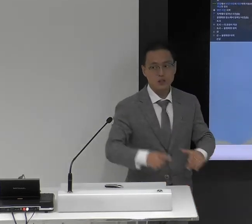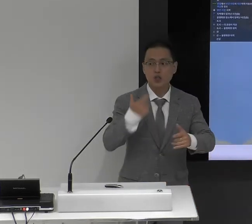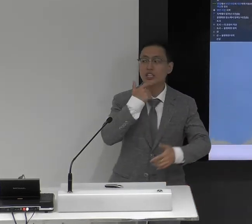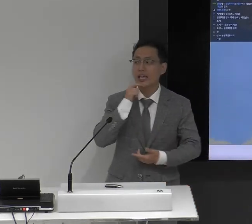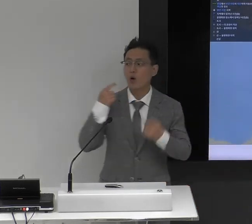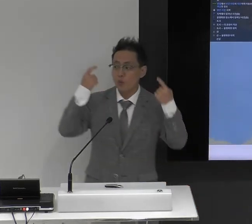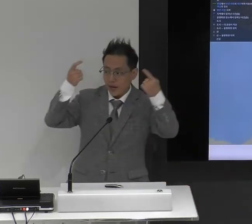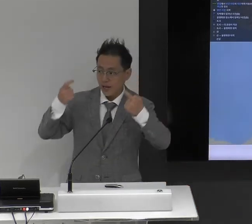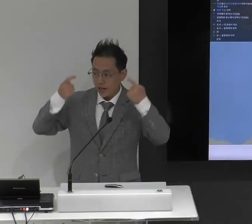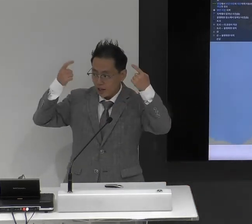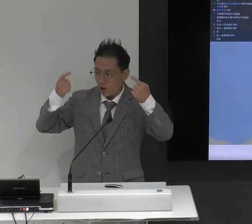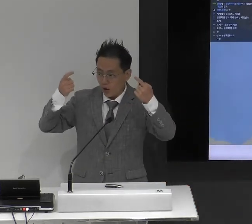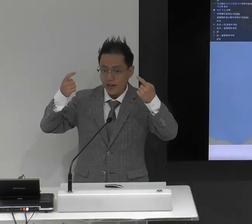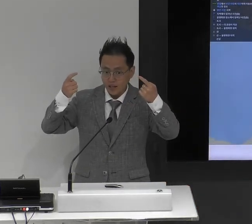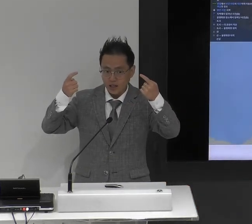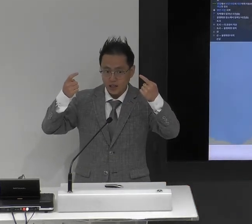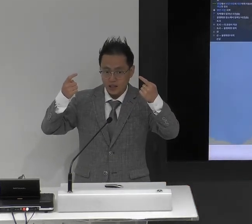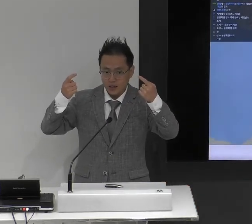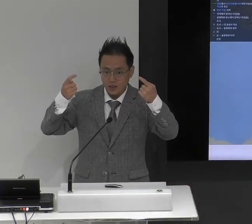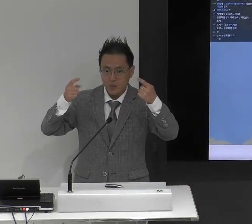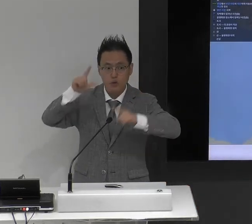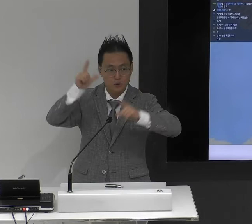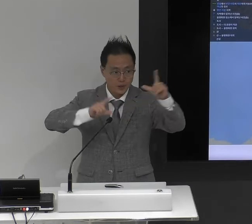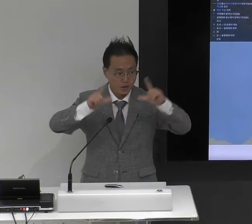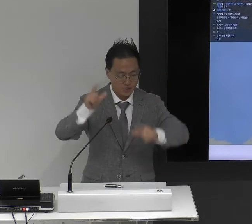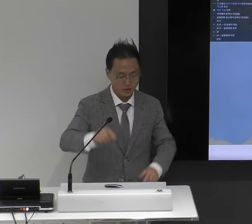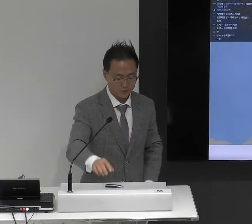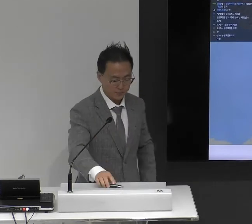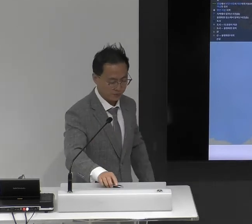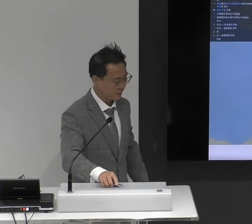전체 야곱의 여행 모습이에요.